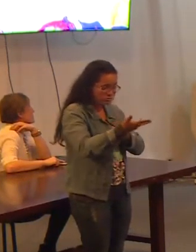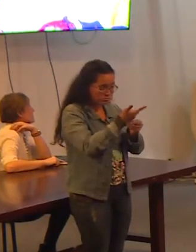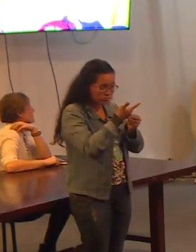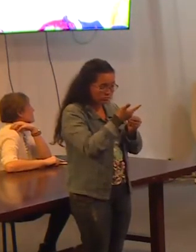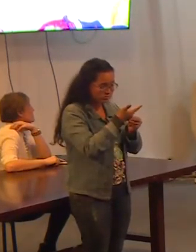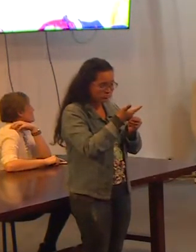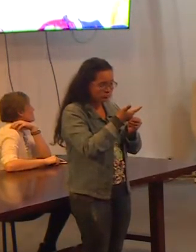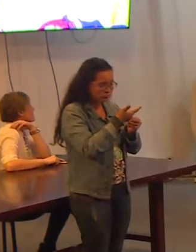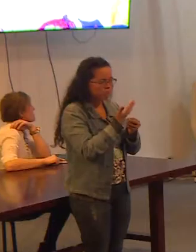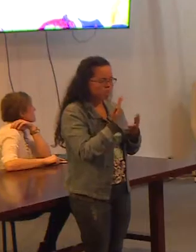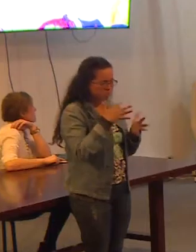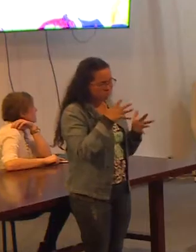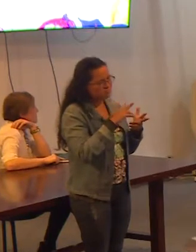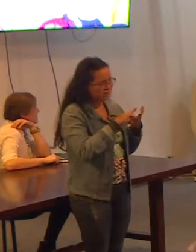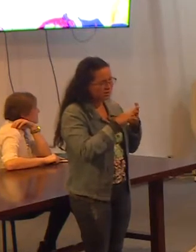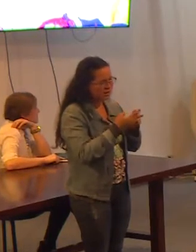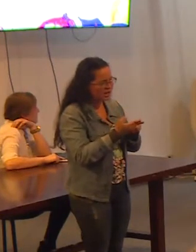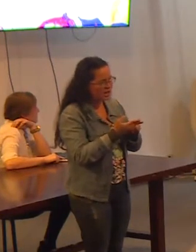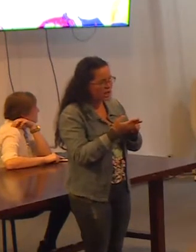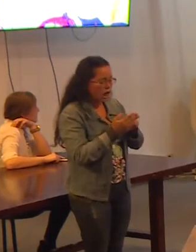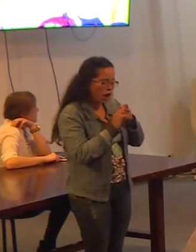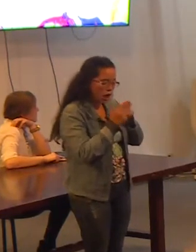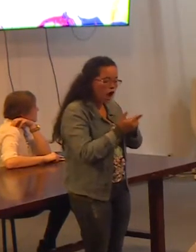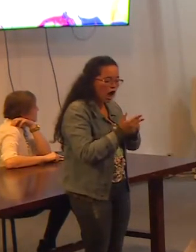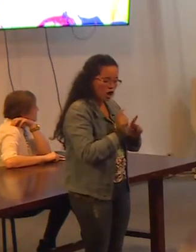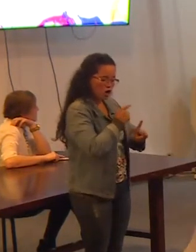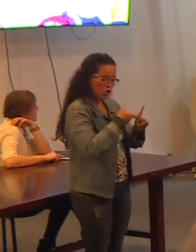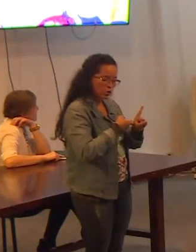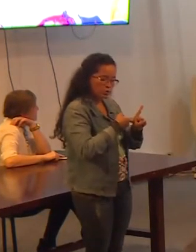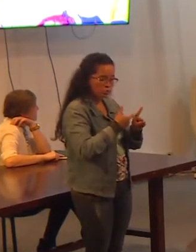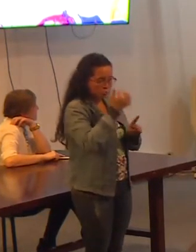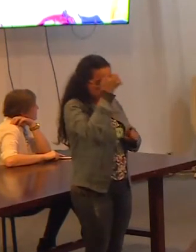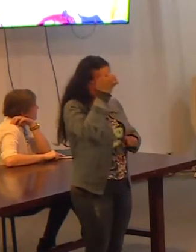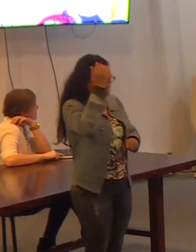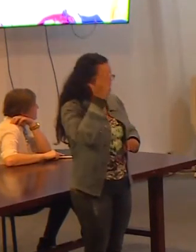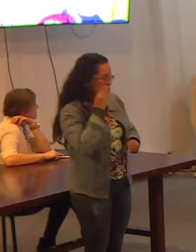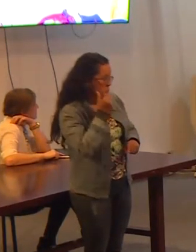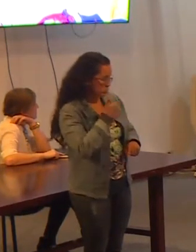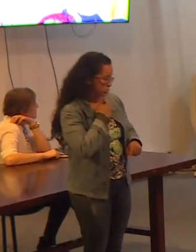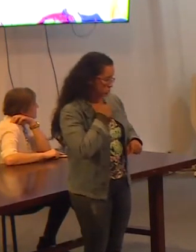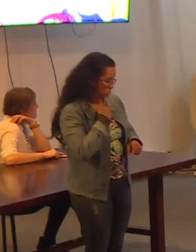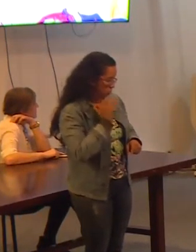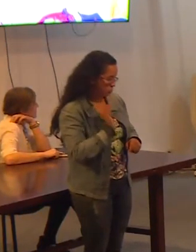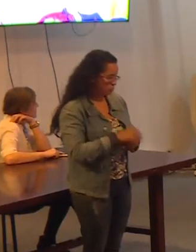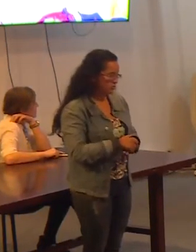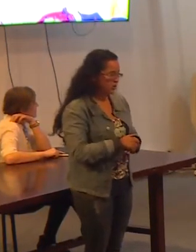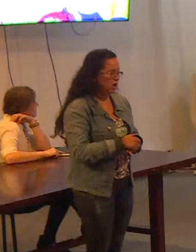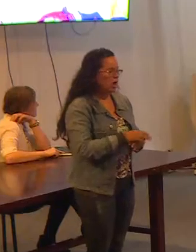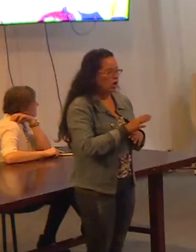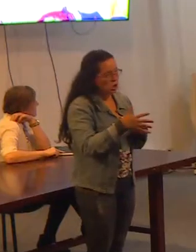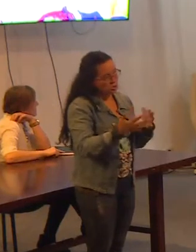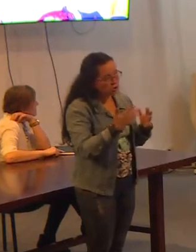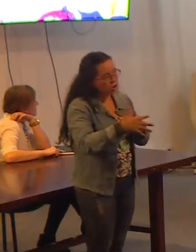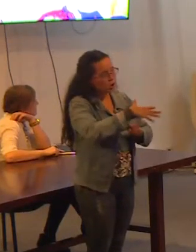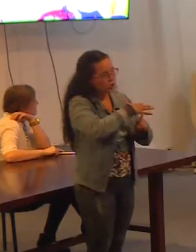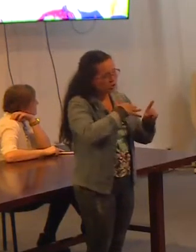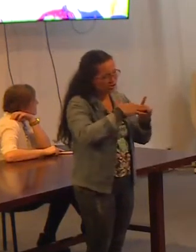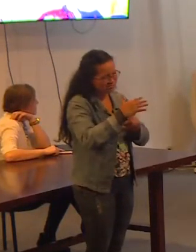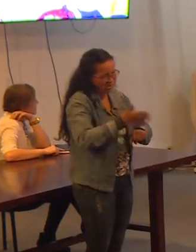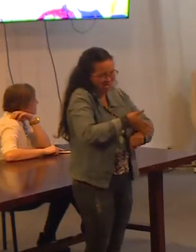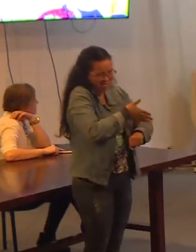estaba muy relacionada con su rol profesional y su experiencia misma, ya sea desde los contextos en los que han